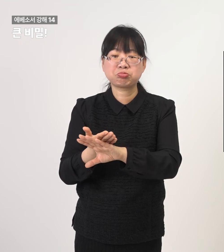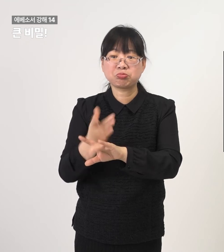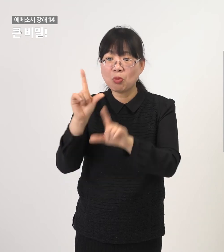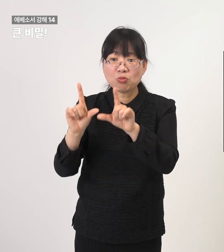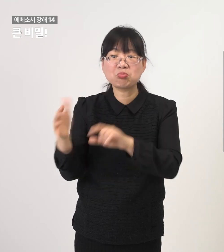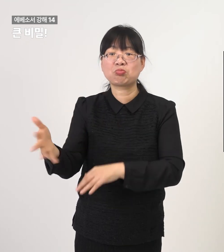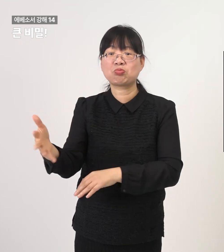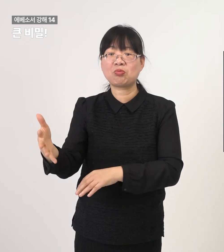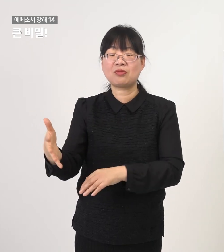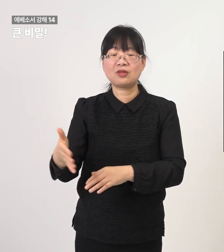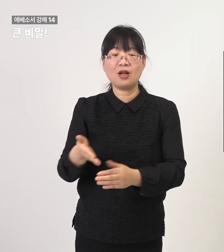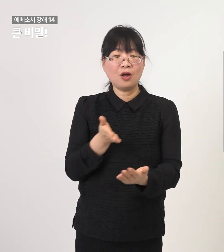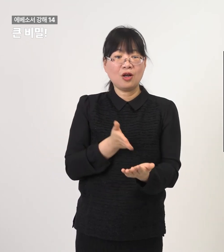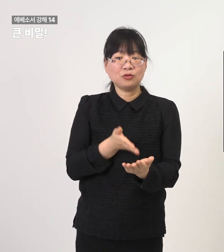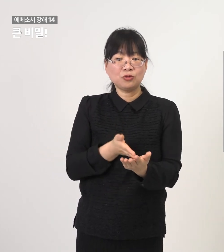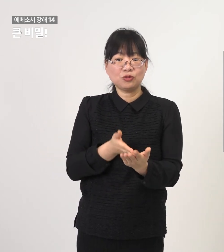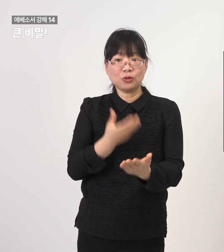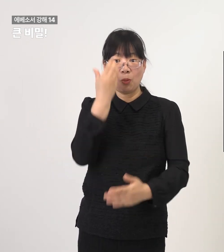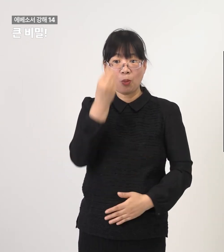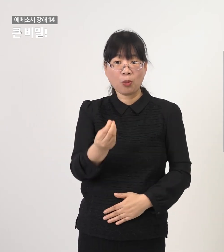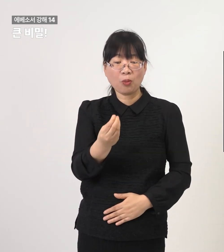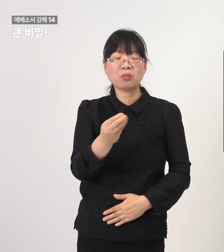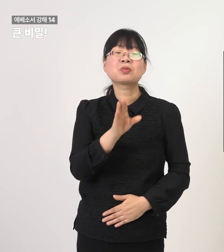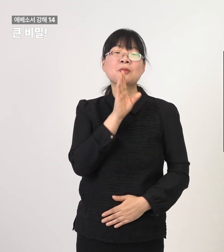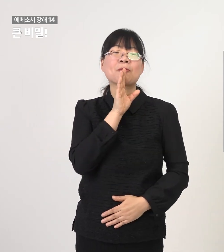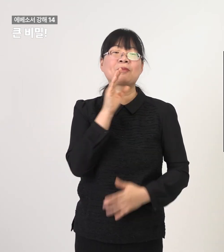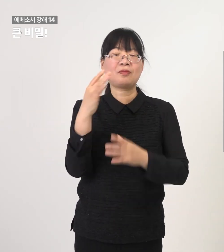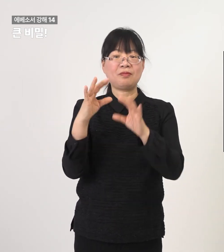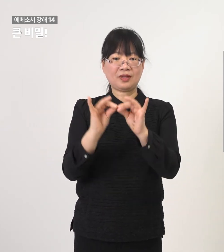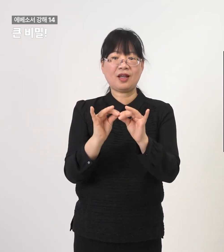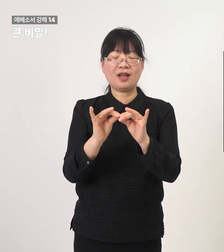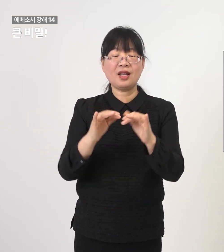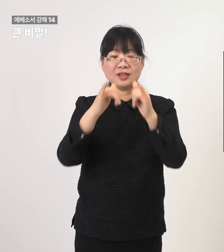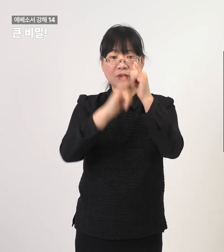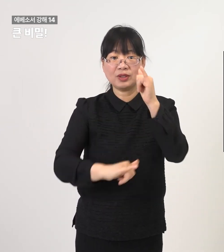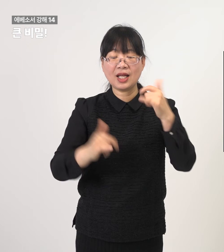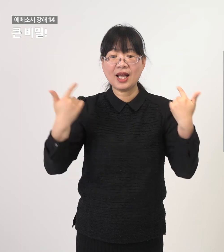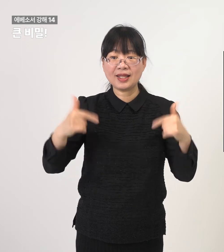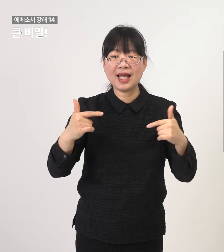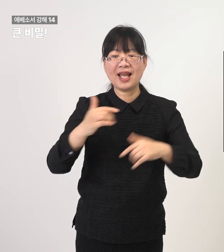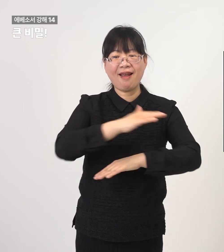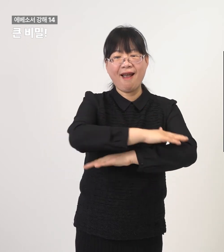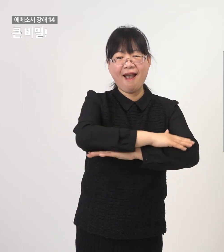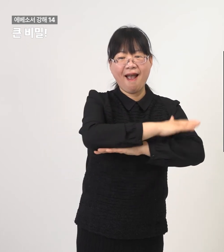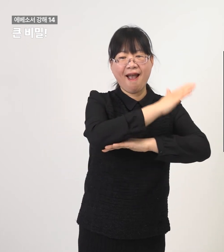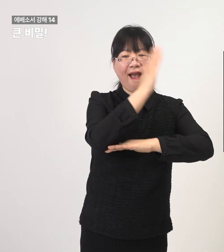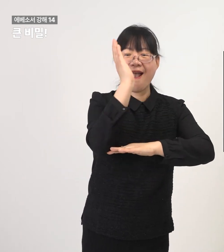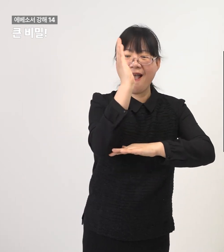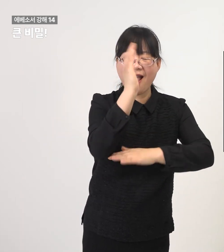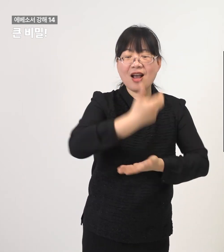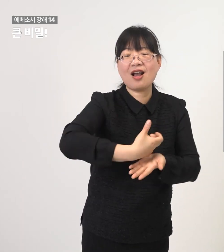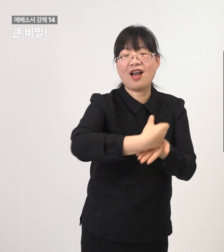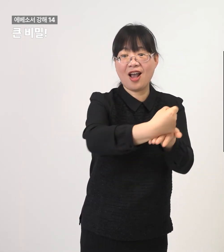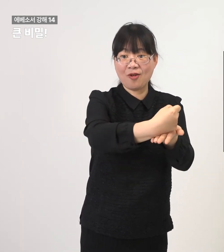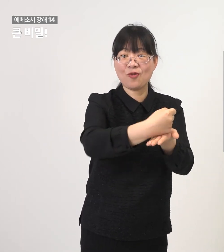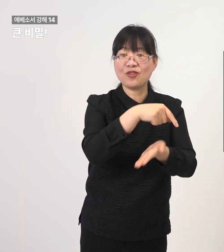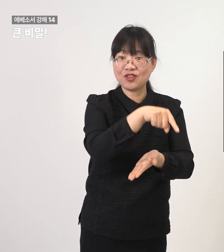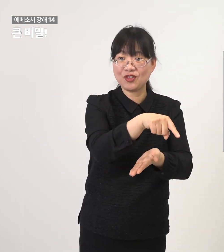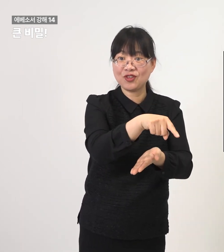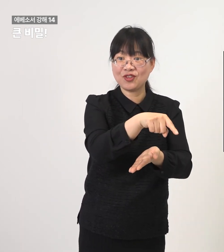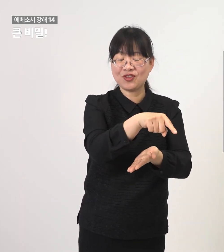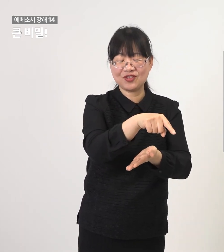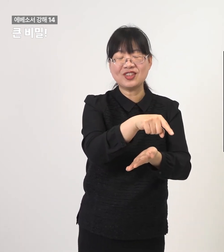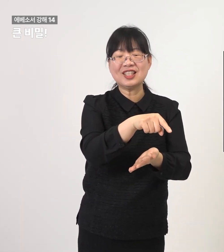보면 게 사실이에요. 언제나 역사는 스토리를 갖고 있는 역사가